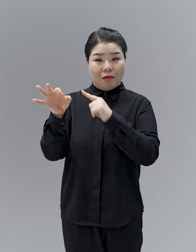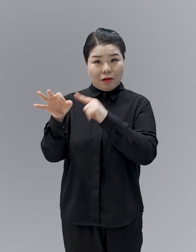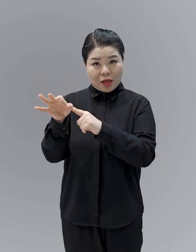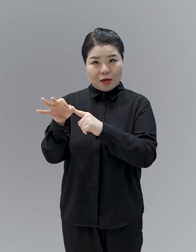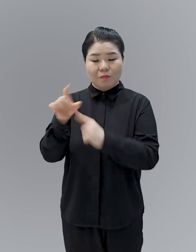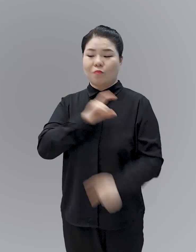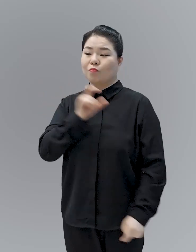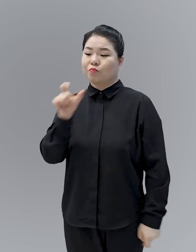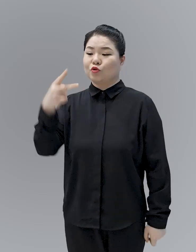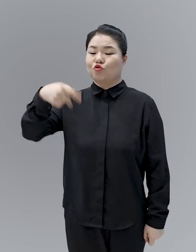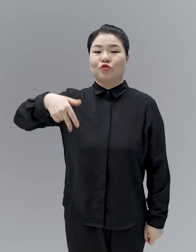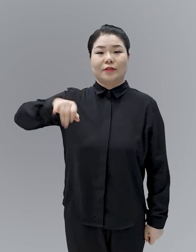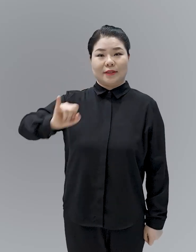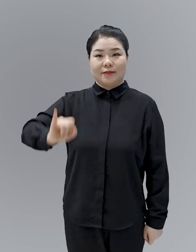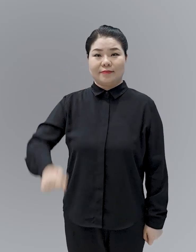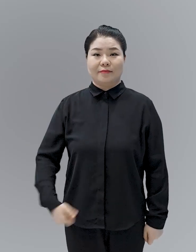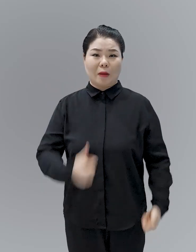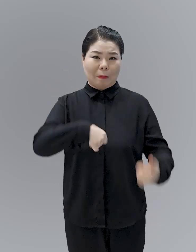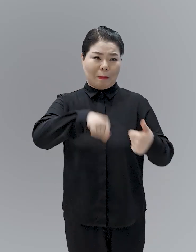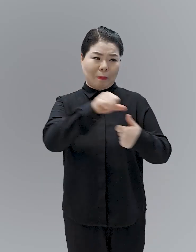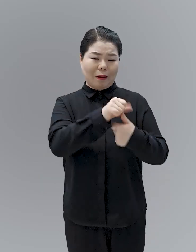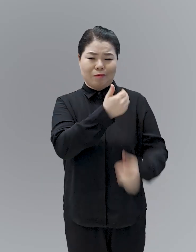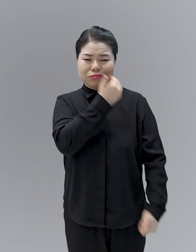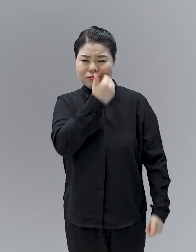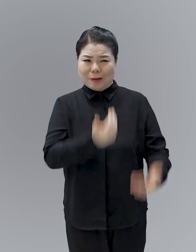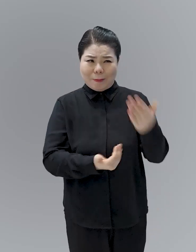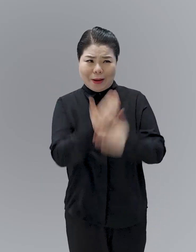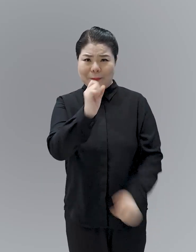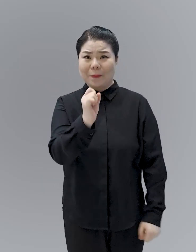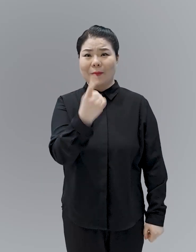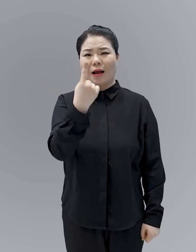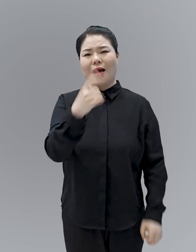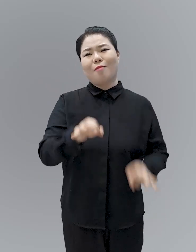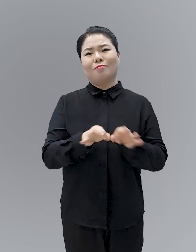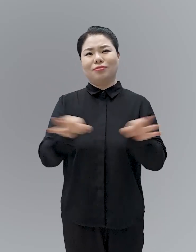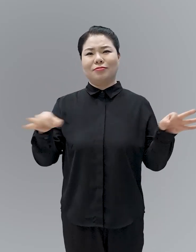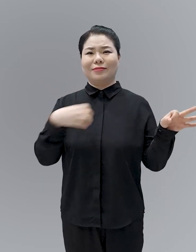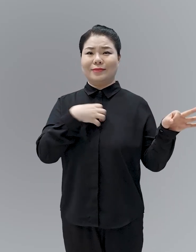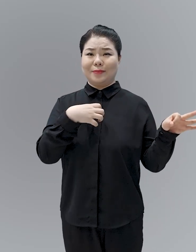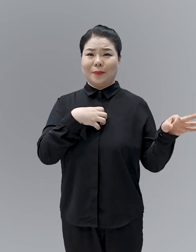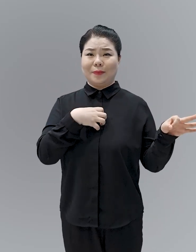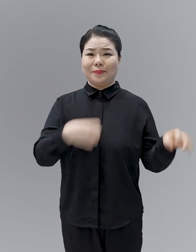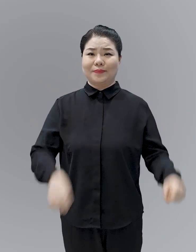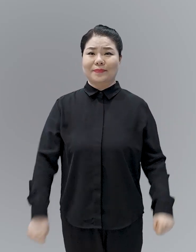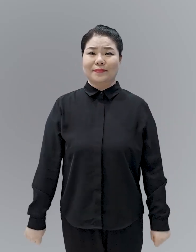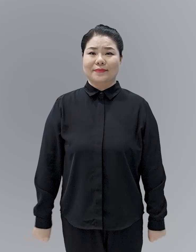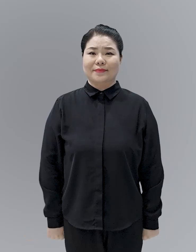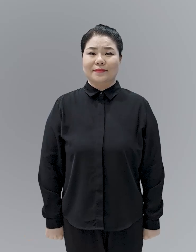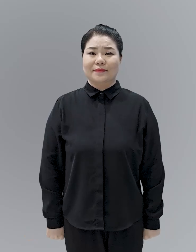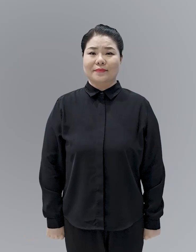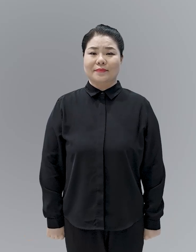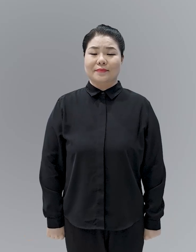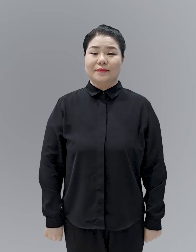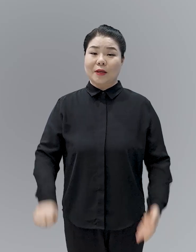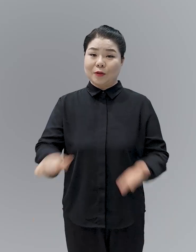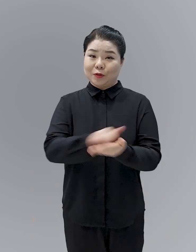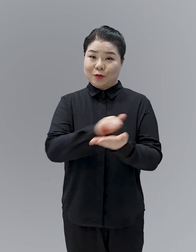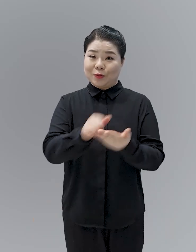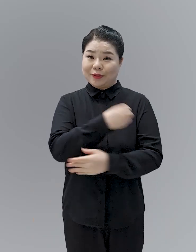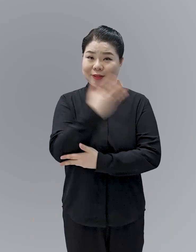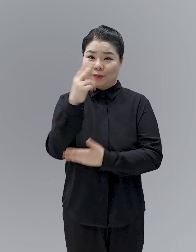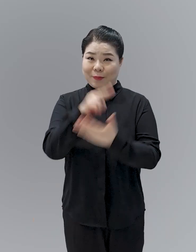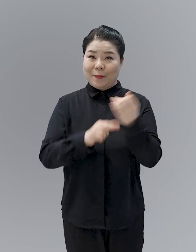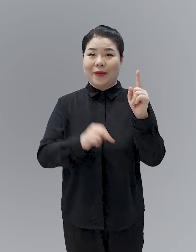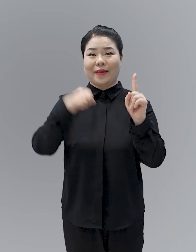둥지. 마지 리오가 일으킨 수치스러운 사고로 분배의 위기를 맞게 되는데 언론사